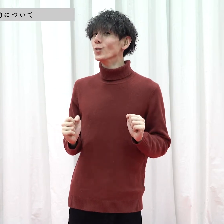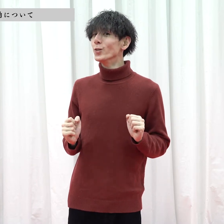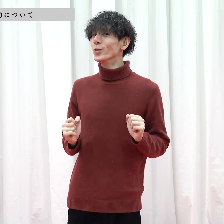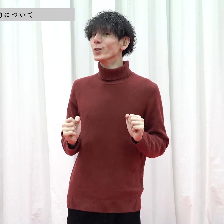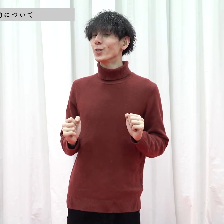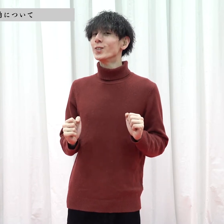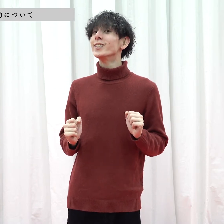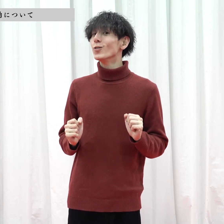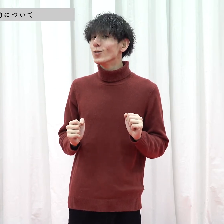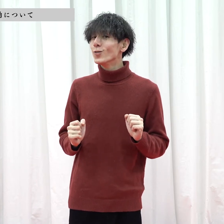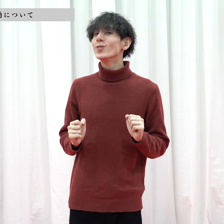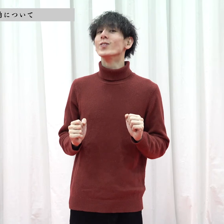な人もいるんだよ